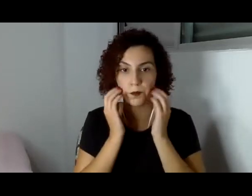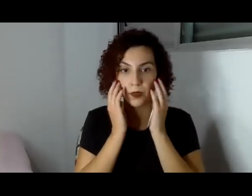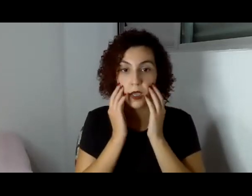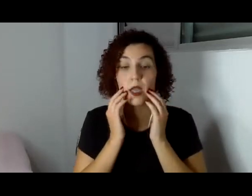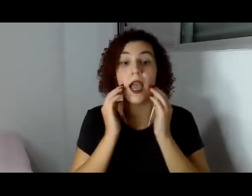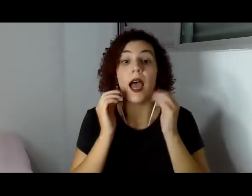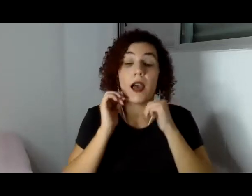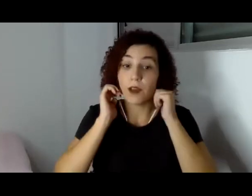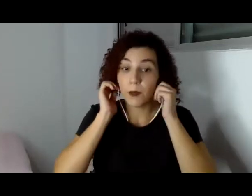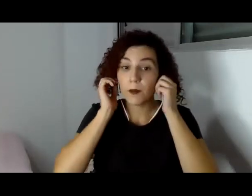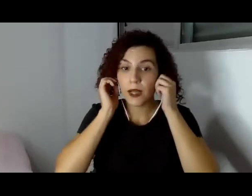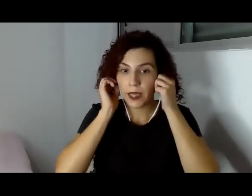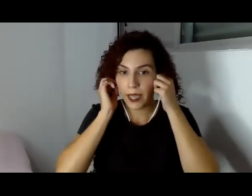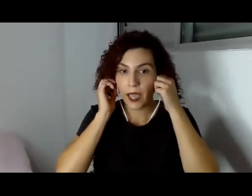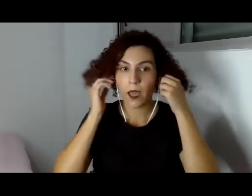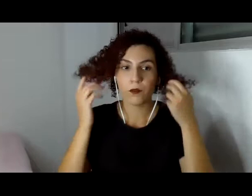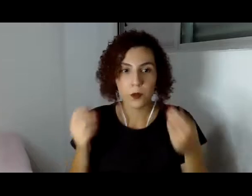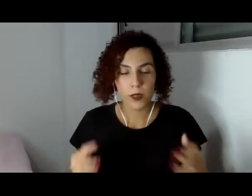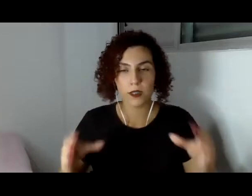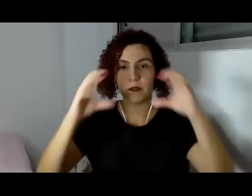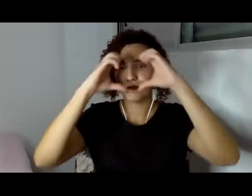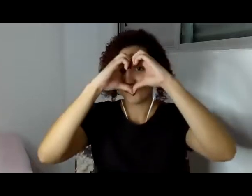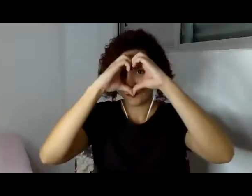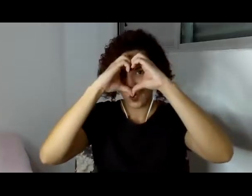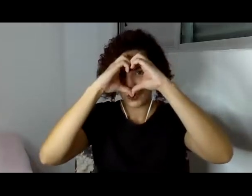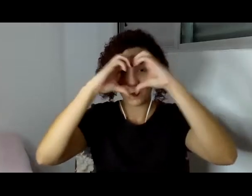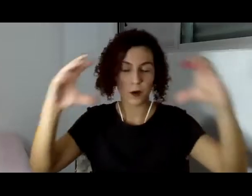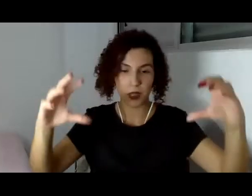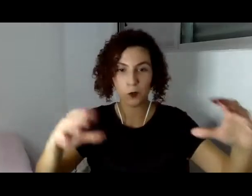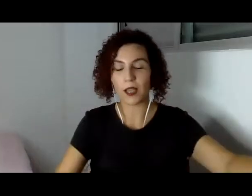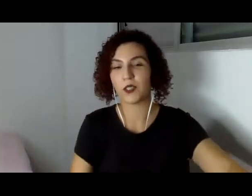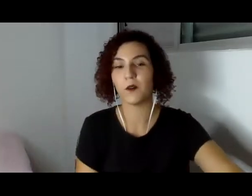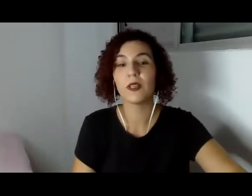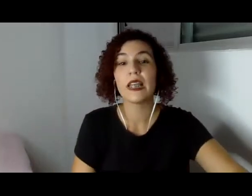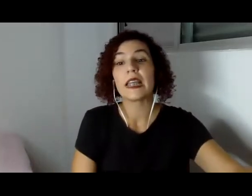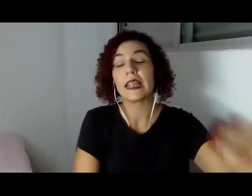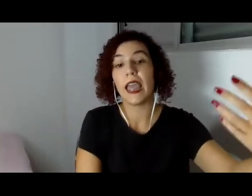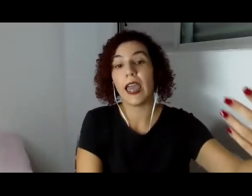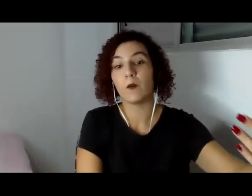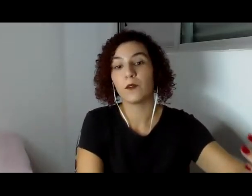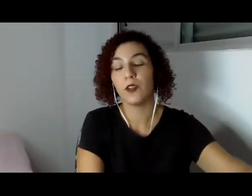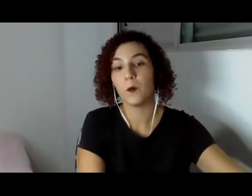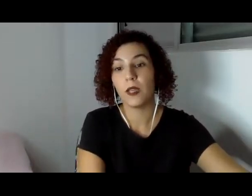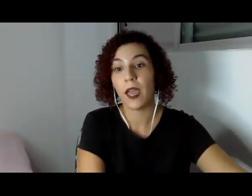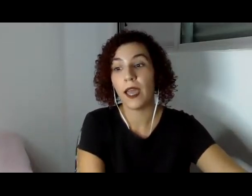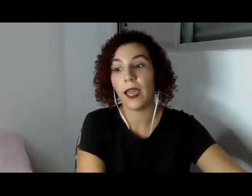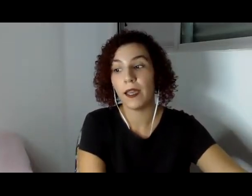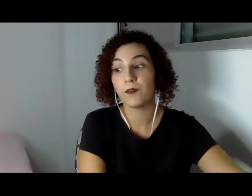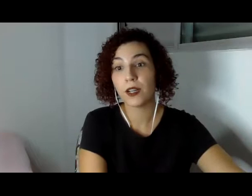não. A Família Bélier é um filme, assim, nossa, eu amo ele de paixão, que é um